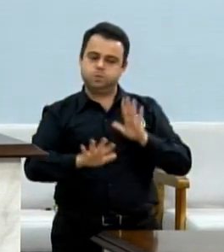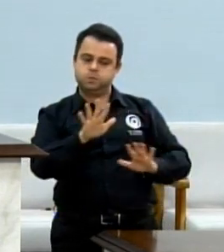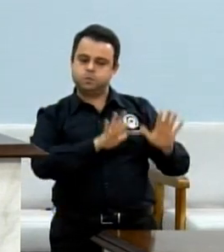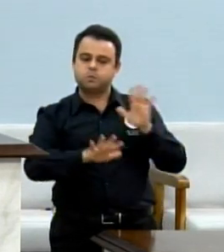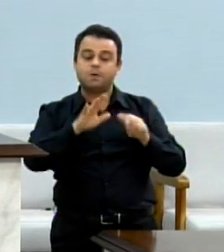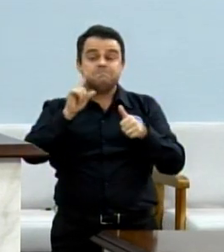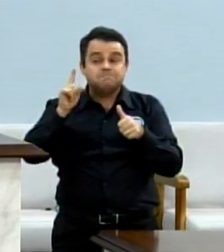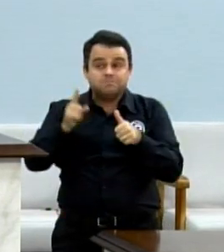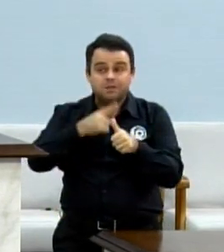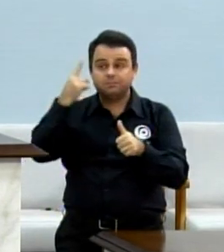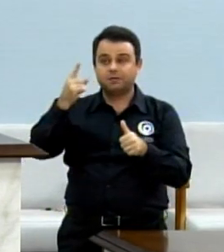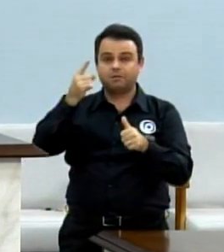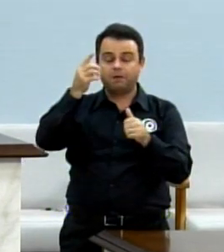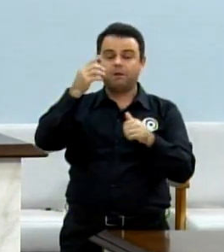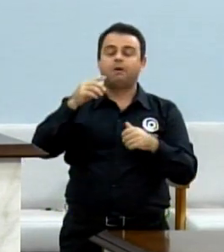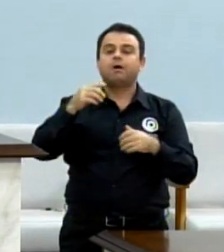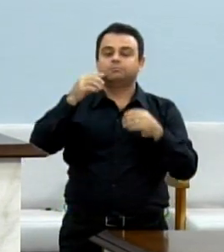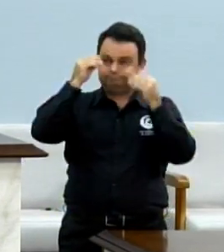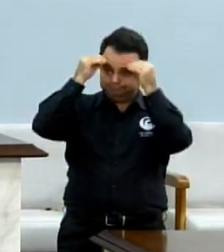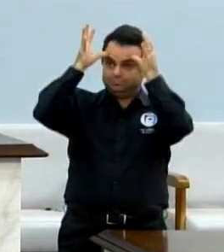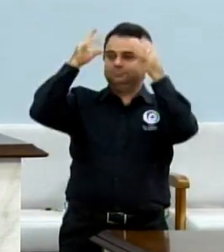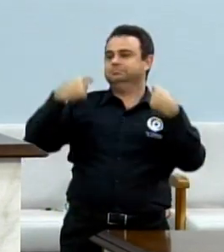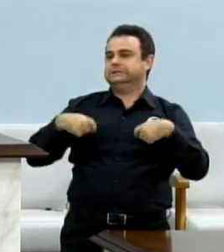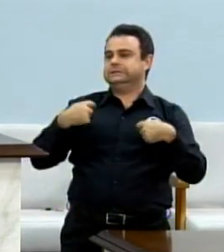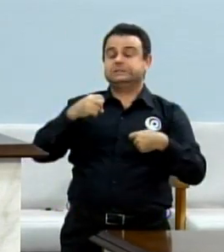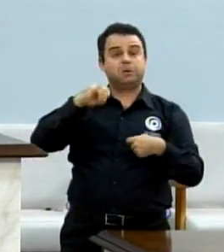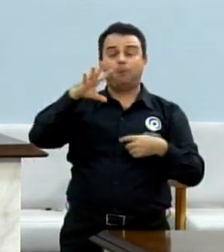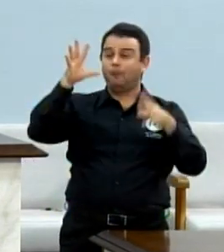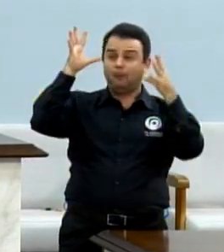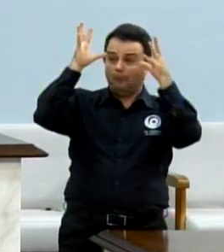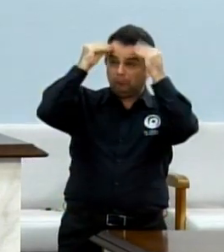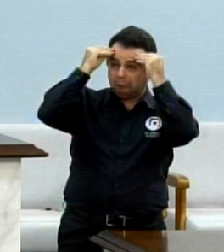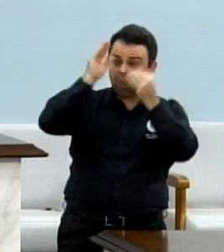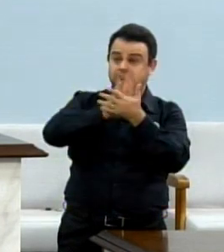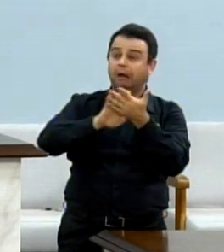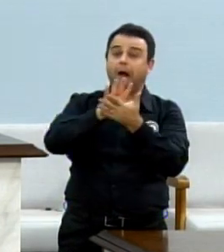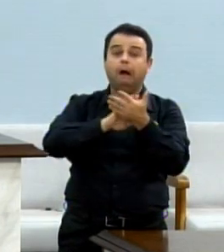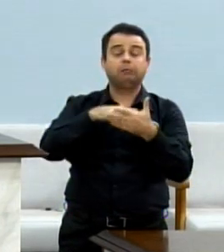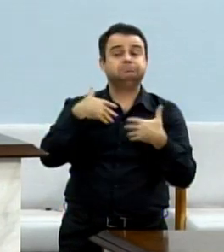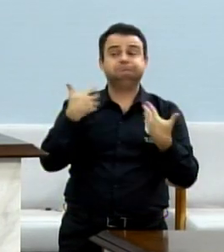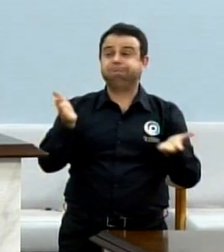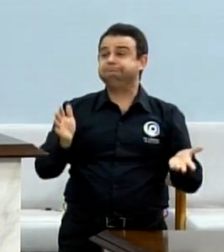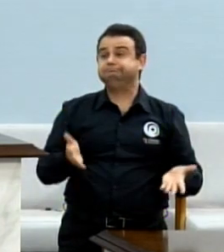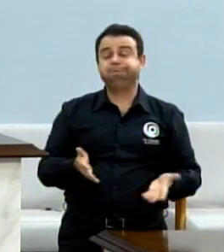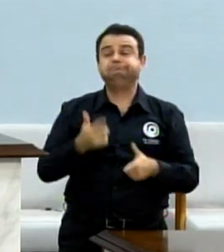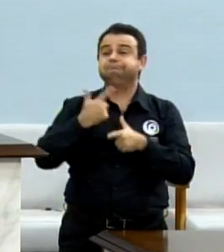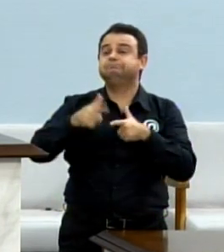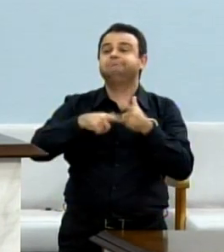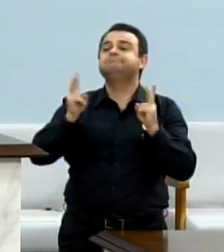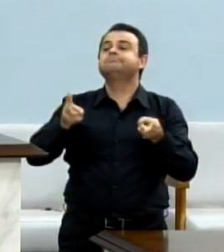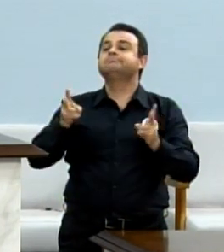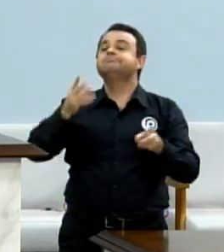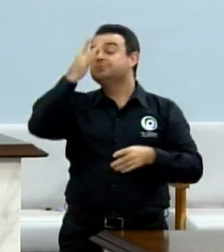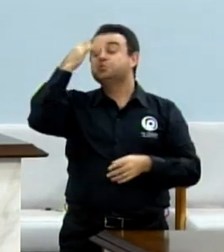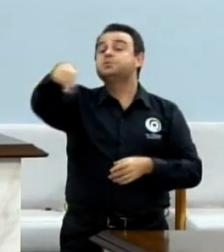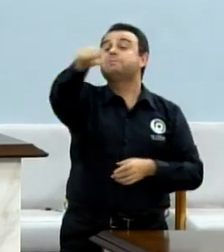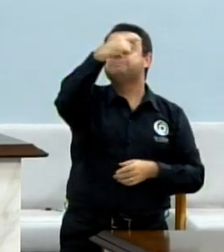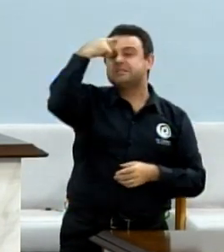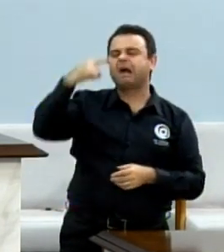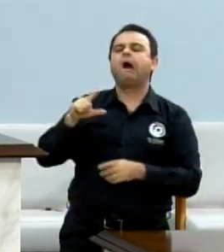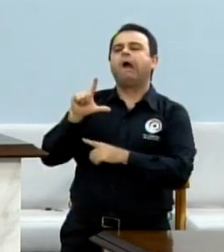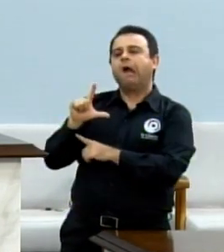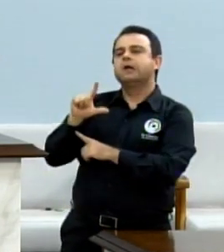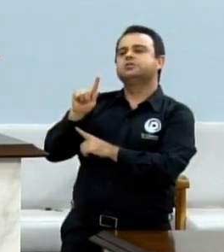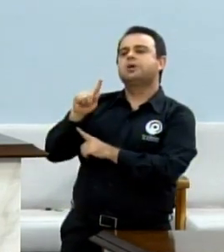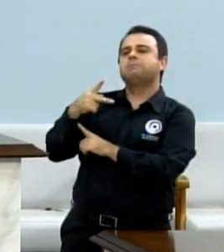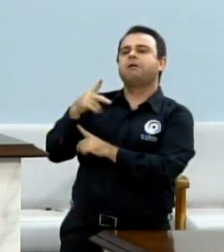cultura, não resolve nada. Eu vou trazer um exemplo para vocês. As pessoas imaginam que a LGPD seja de documentos digitais. Mas os documentos